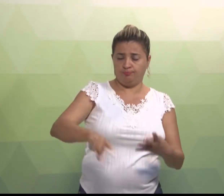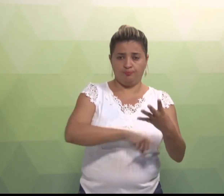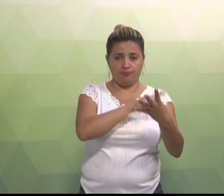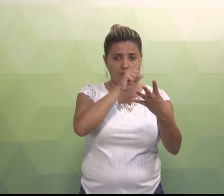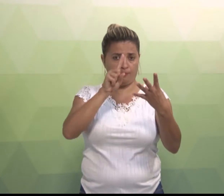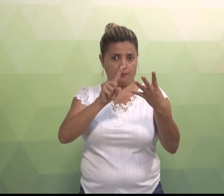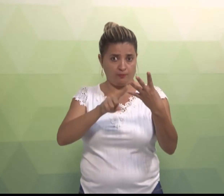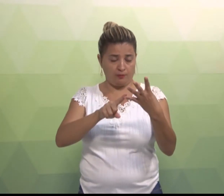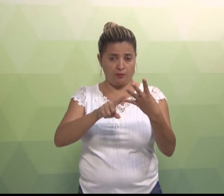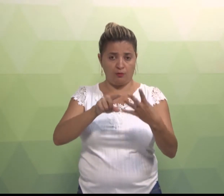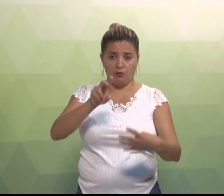Mais um exemplo.